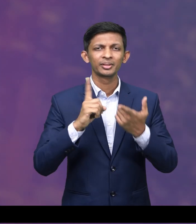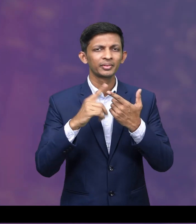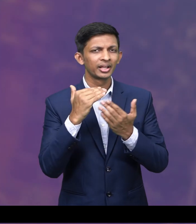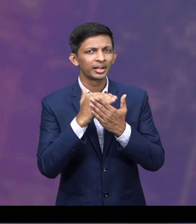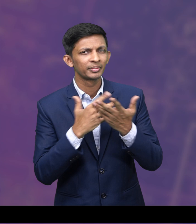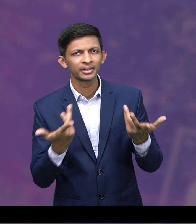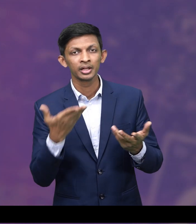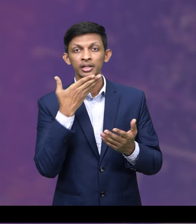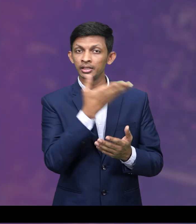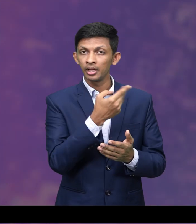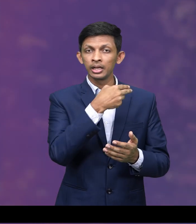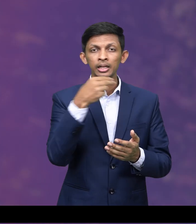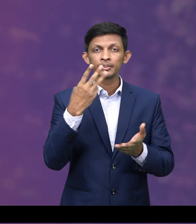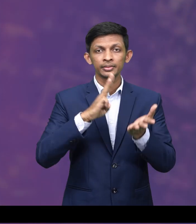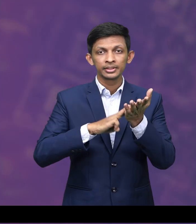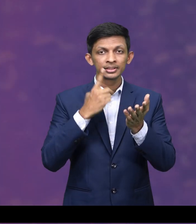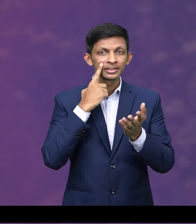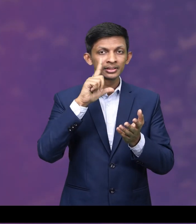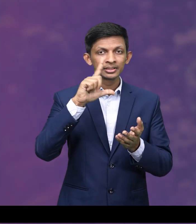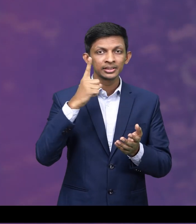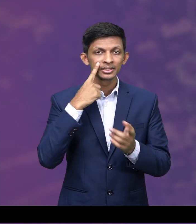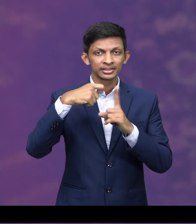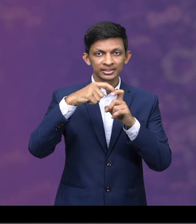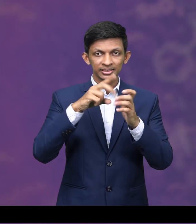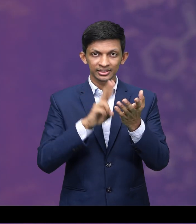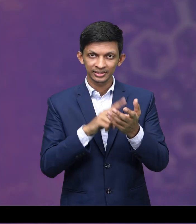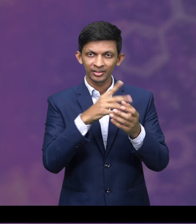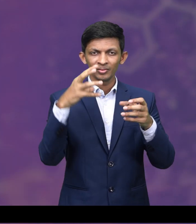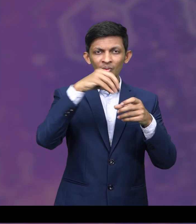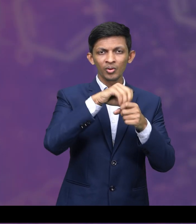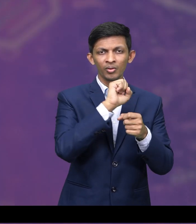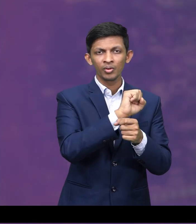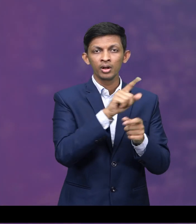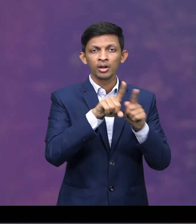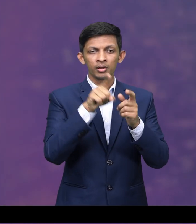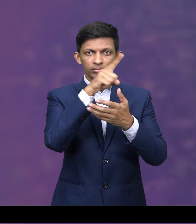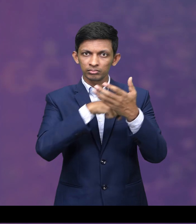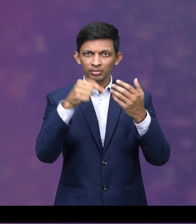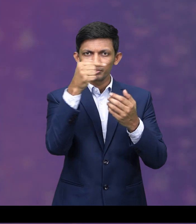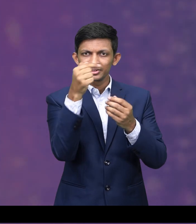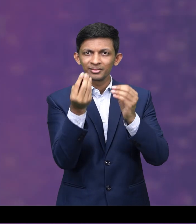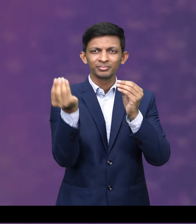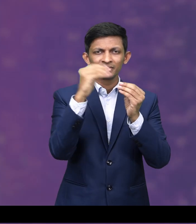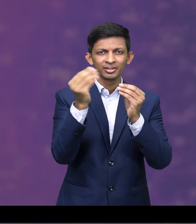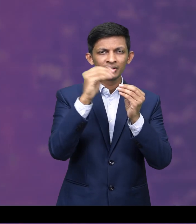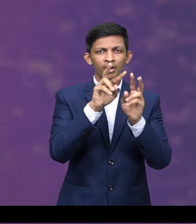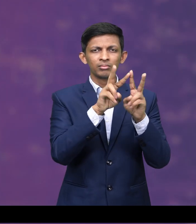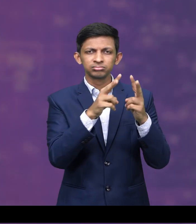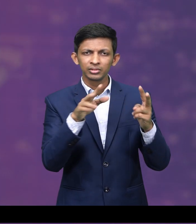దీని కారణంగా ఒక మూలకం యొక్క ఎలక్ట్రోనెగటివిటీ అని దాని అయనీకరణ శక్తి మరియు